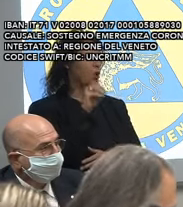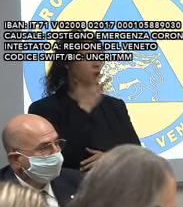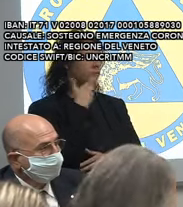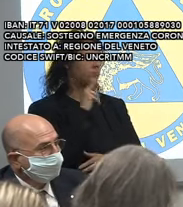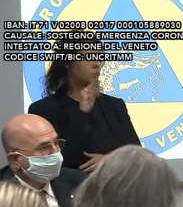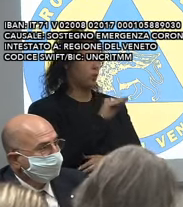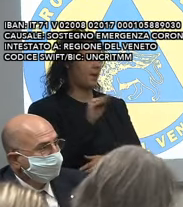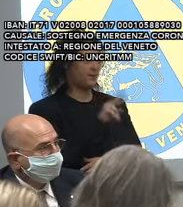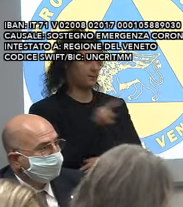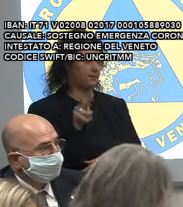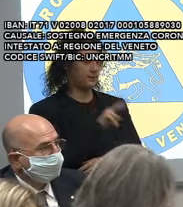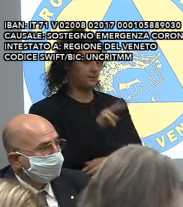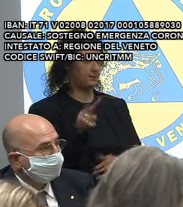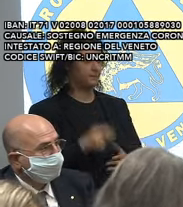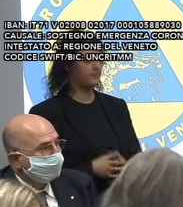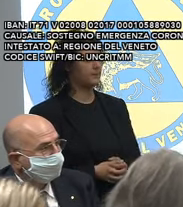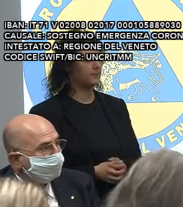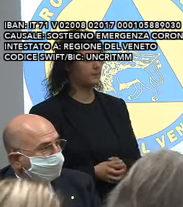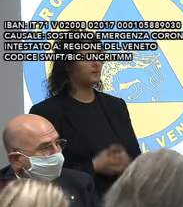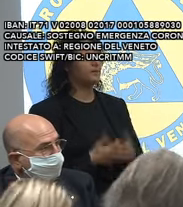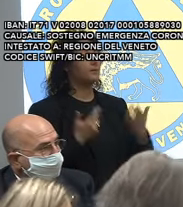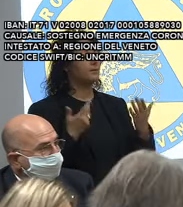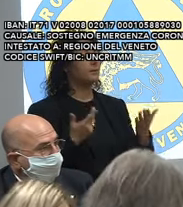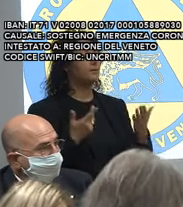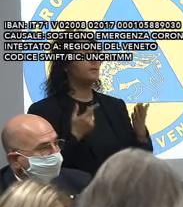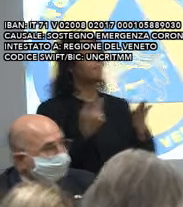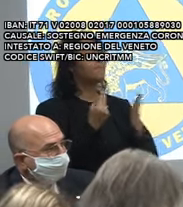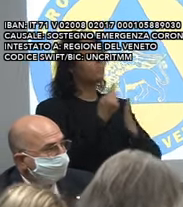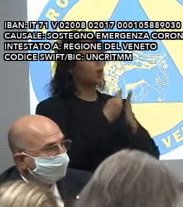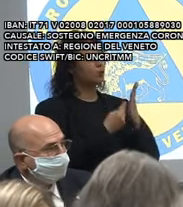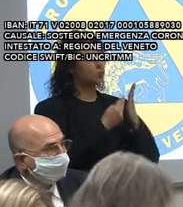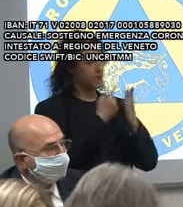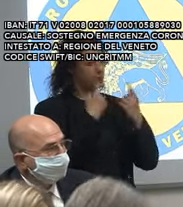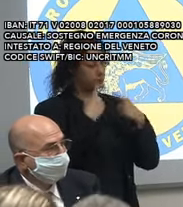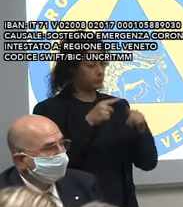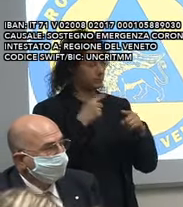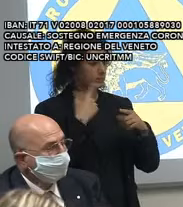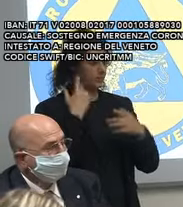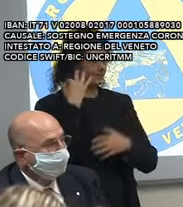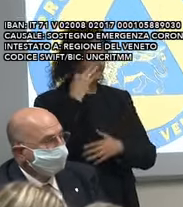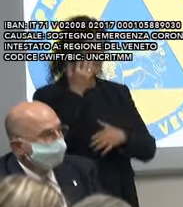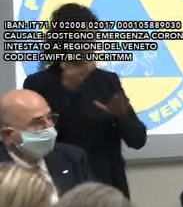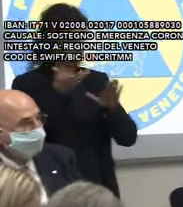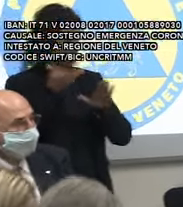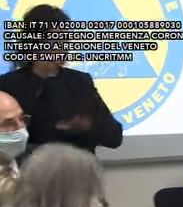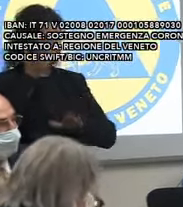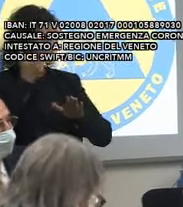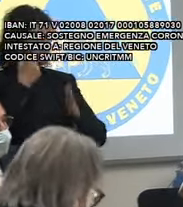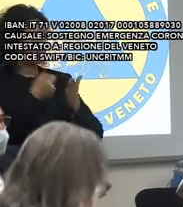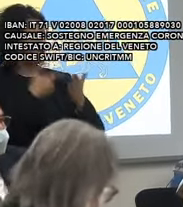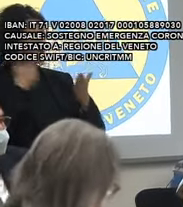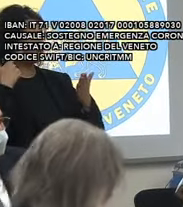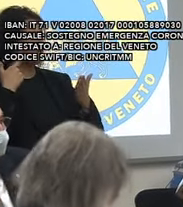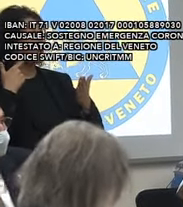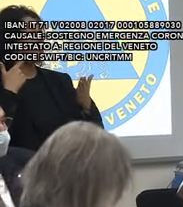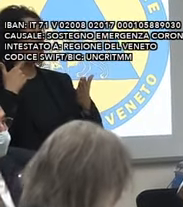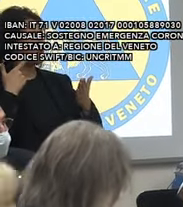che modo questo progetto, che è un progetto molto ambizioso, per